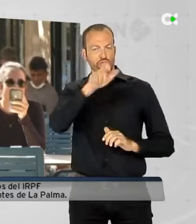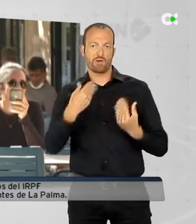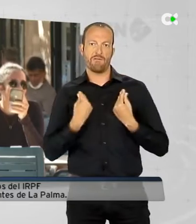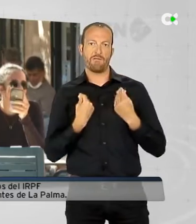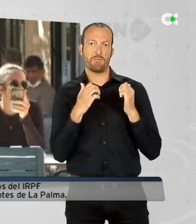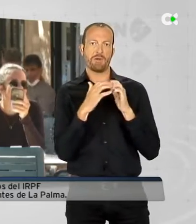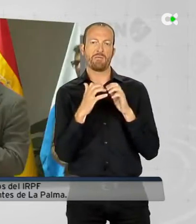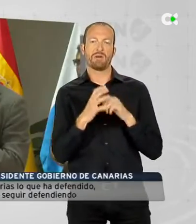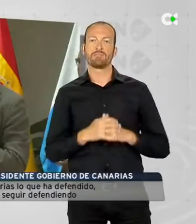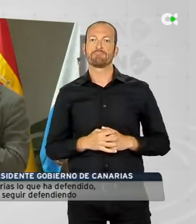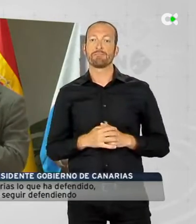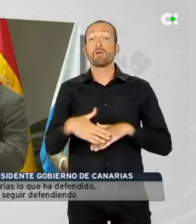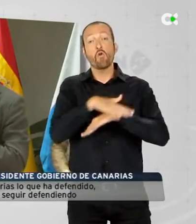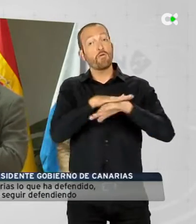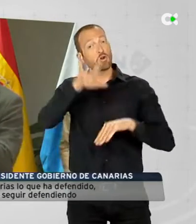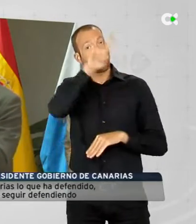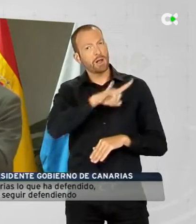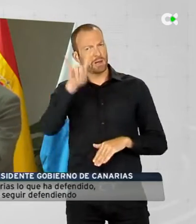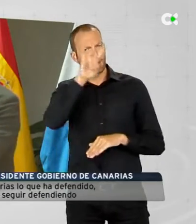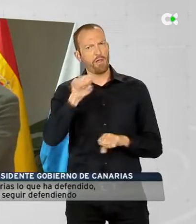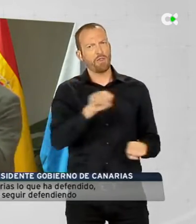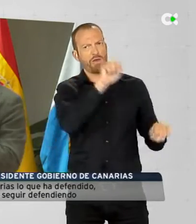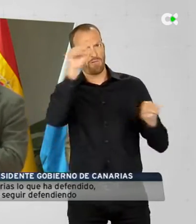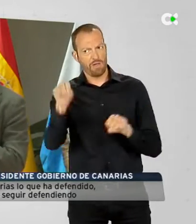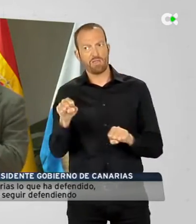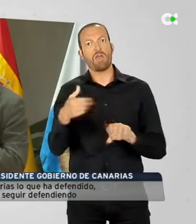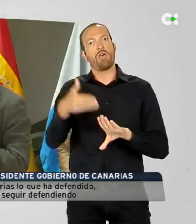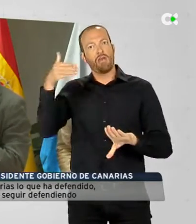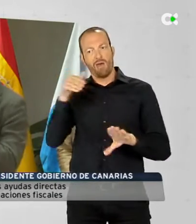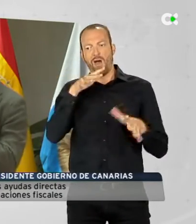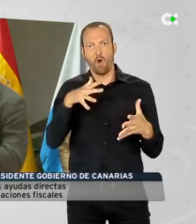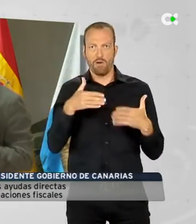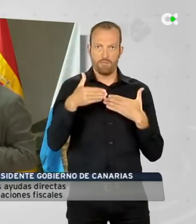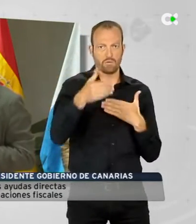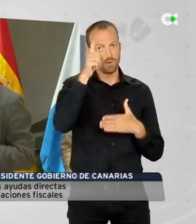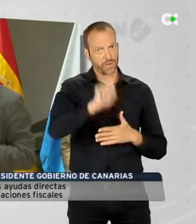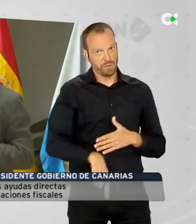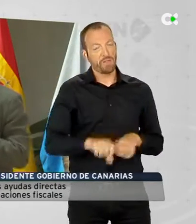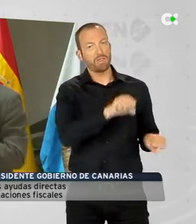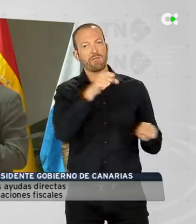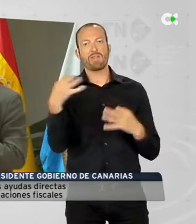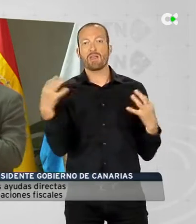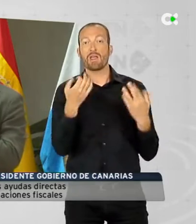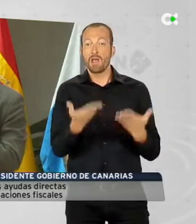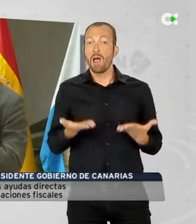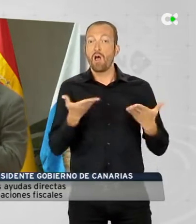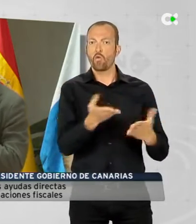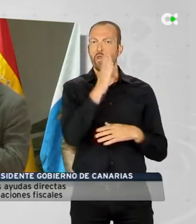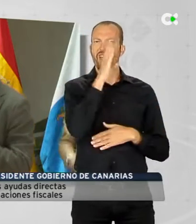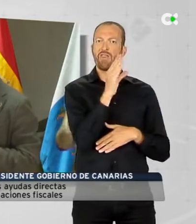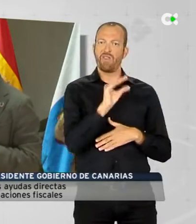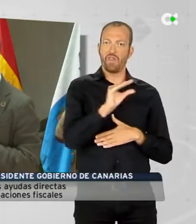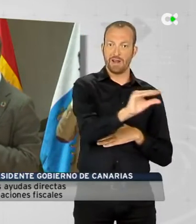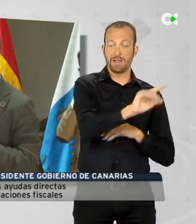de La Palma. El Gobierno de Canarias lo que ha defendido, defiende y va a seguir defendiendo es aplicar las ayudas directas y